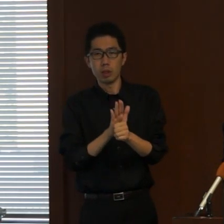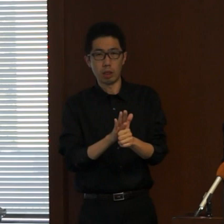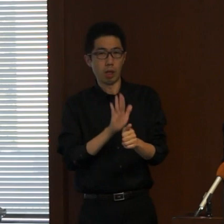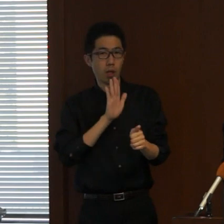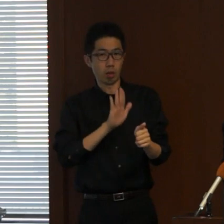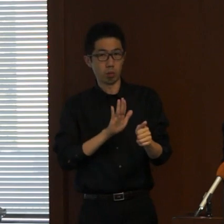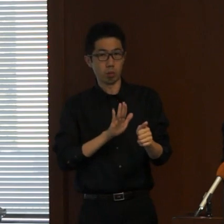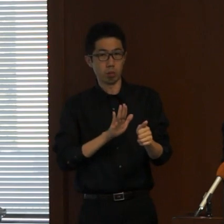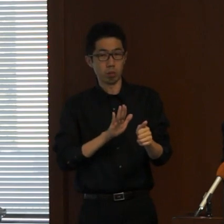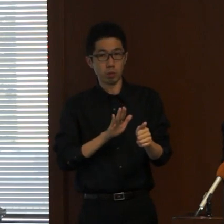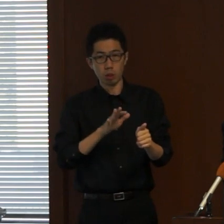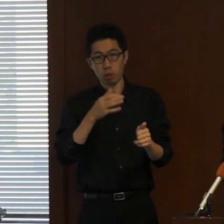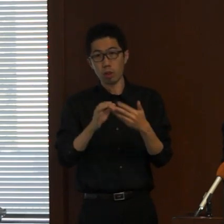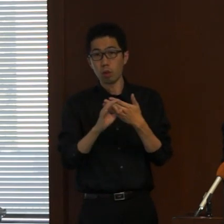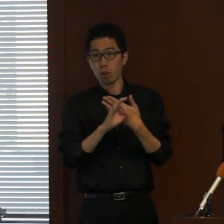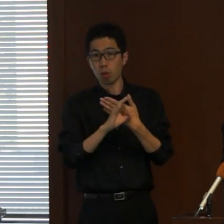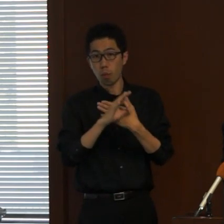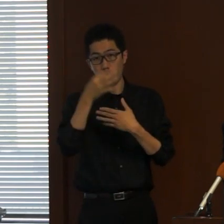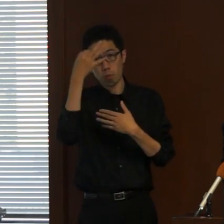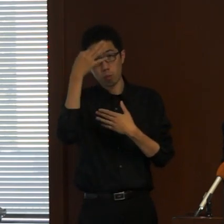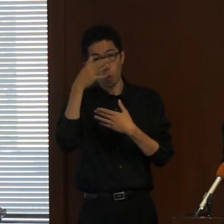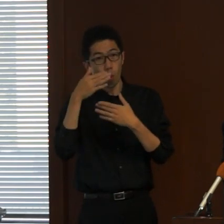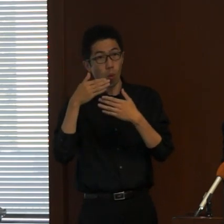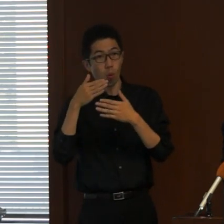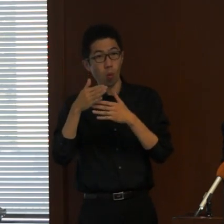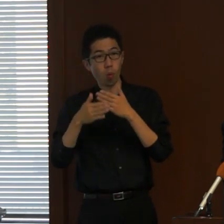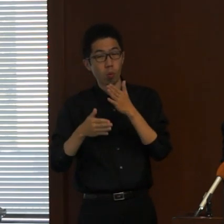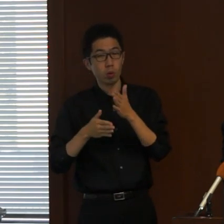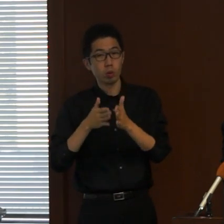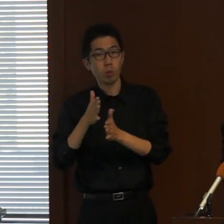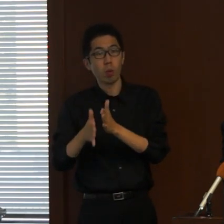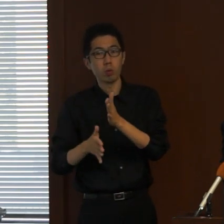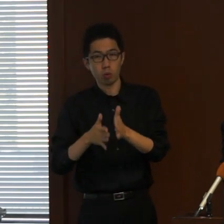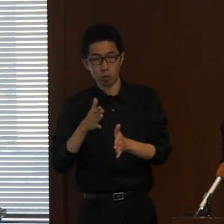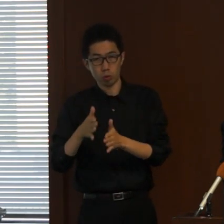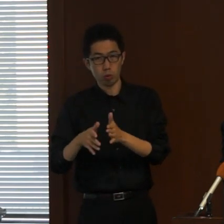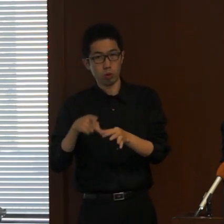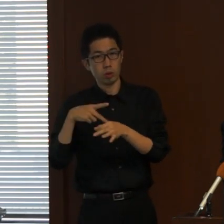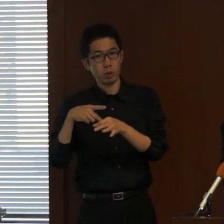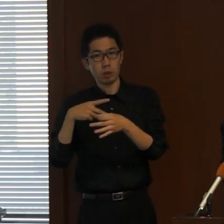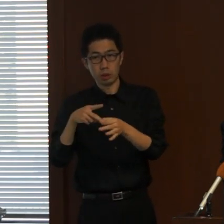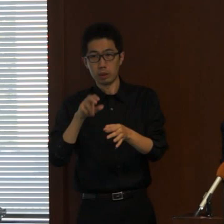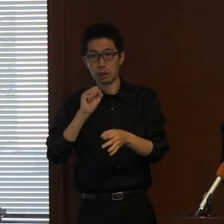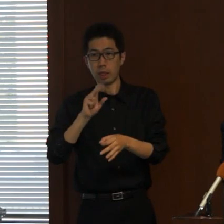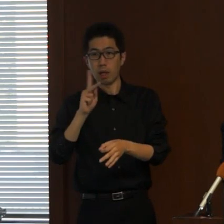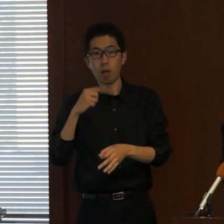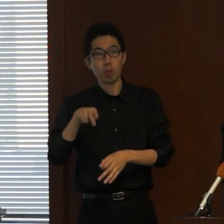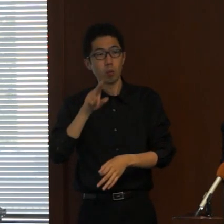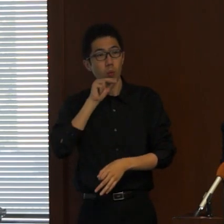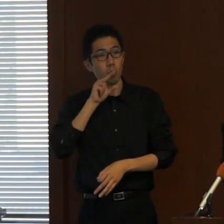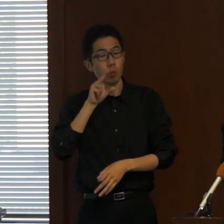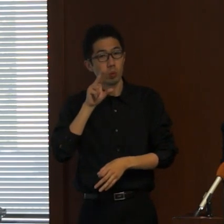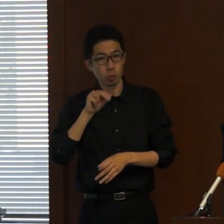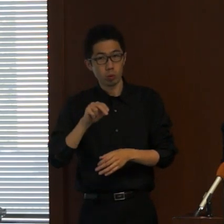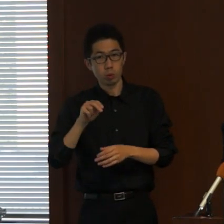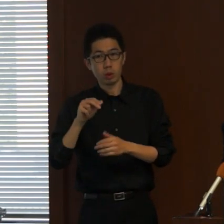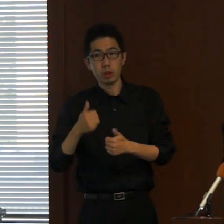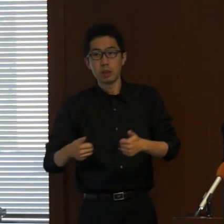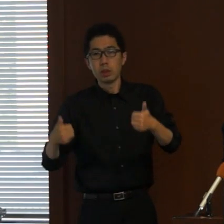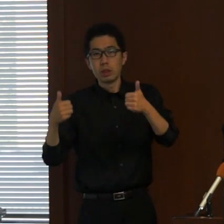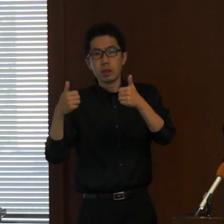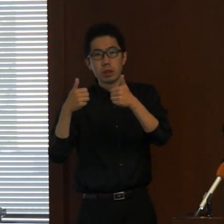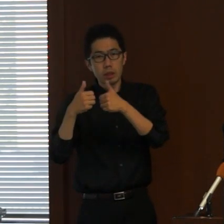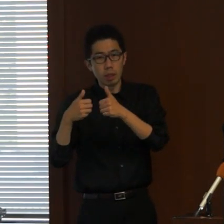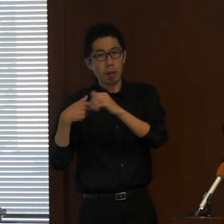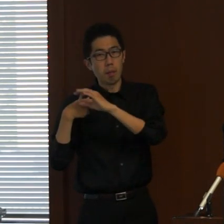ばプロスポーツとかですね、サガン鳥栖もずっとこう試合を開催できてない